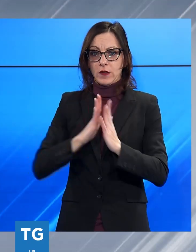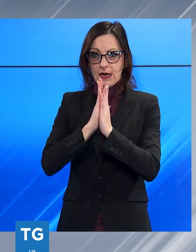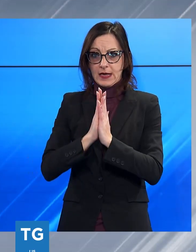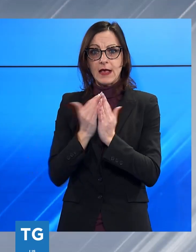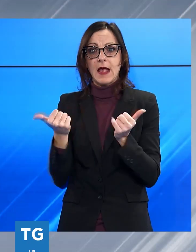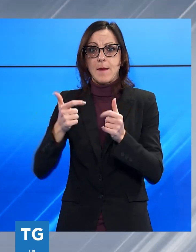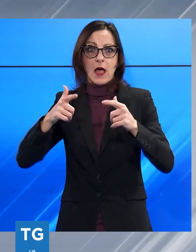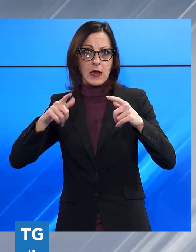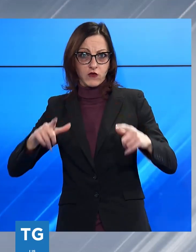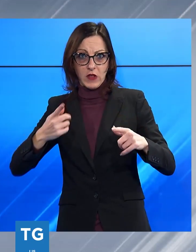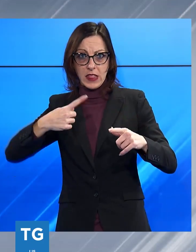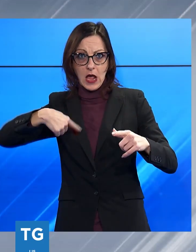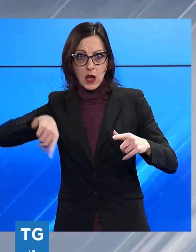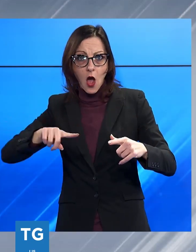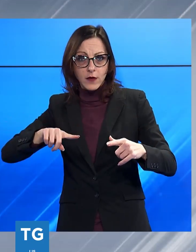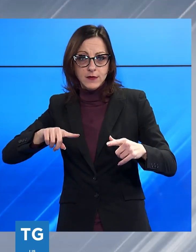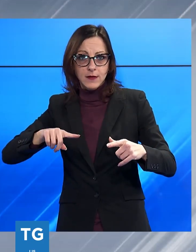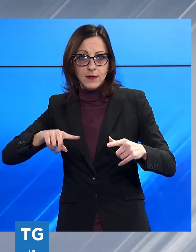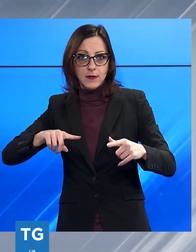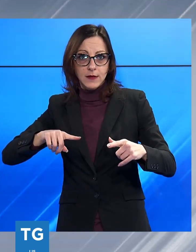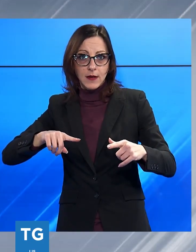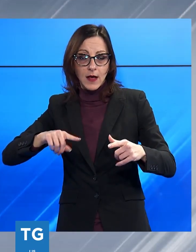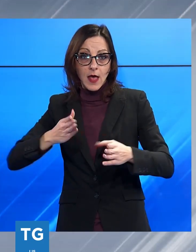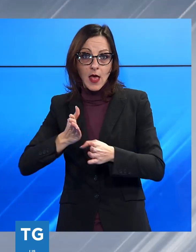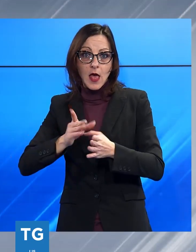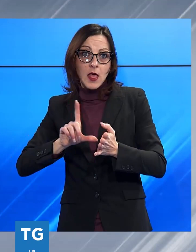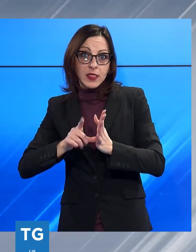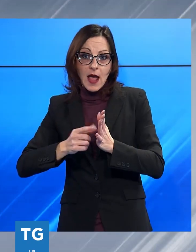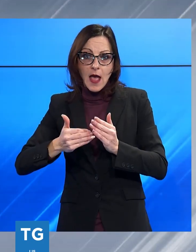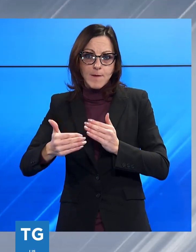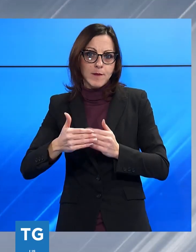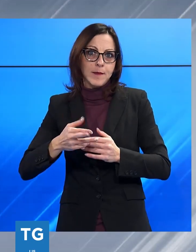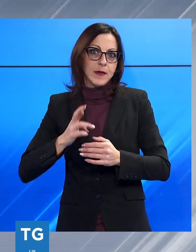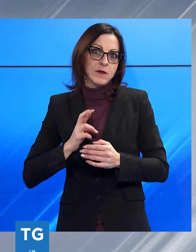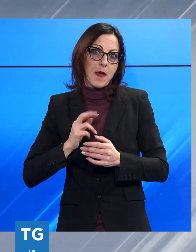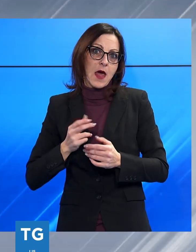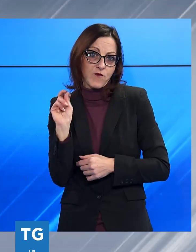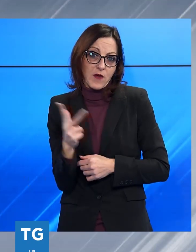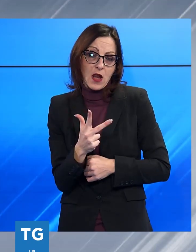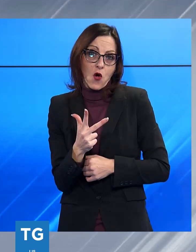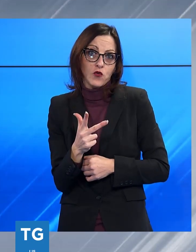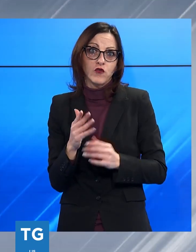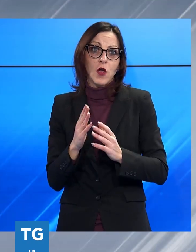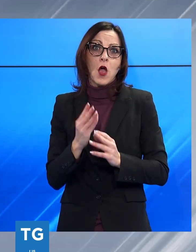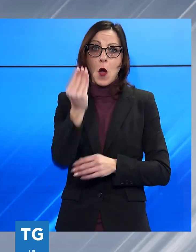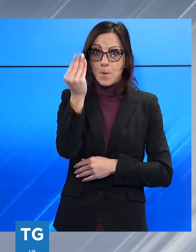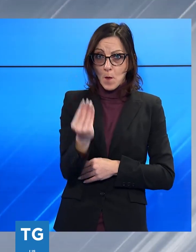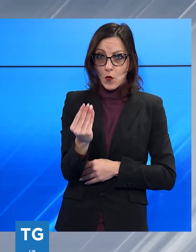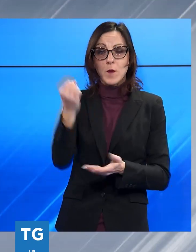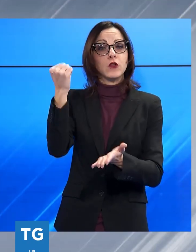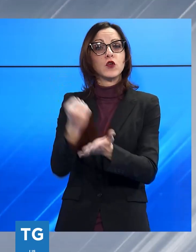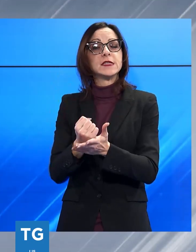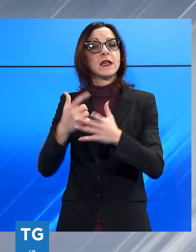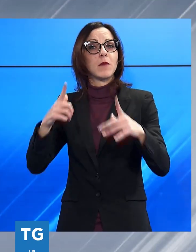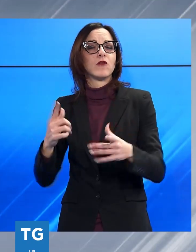che prevede in tempi che ci auguriamo veloci la restituzione di un monumento di un luogo simbolo della nostra